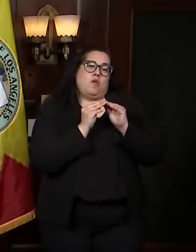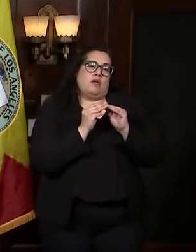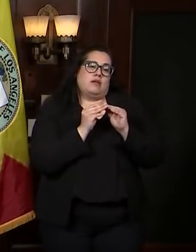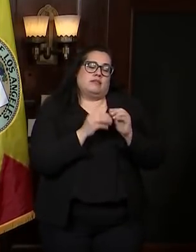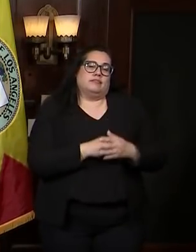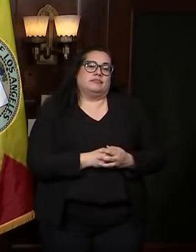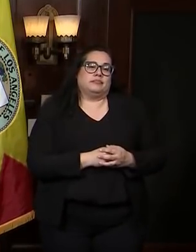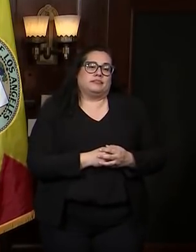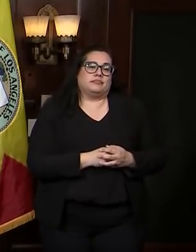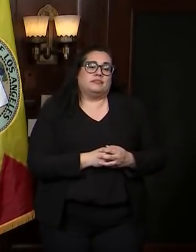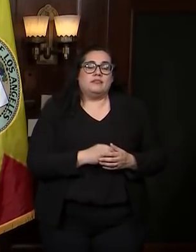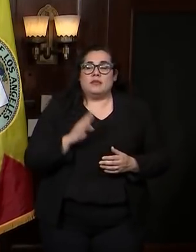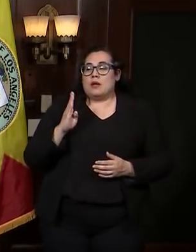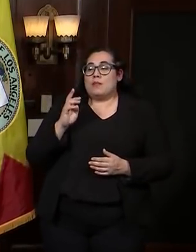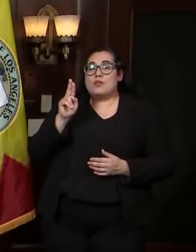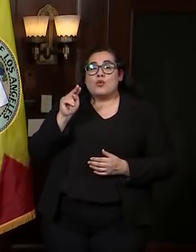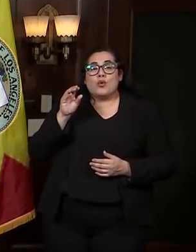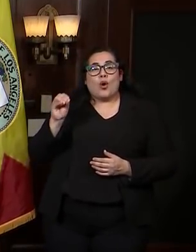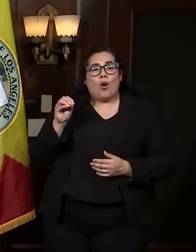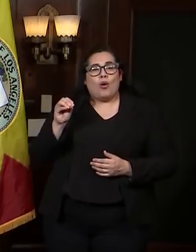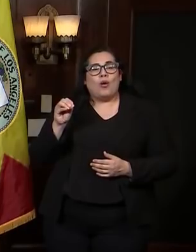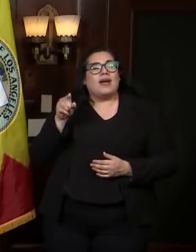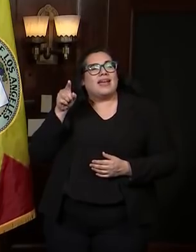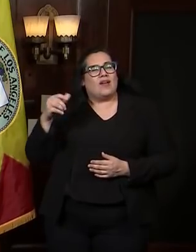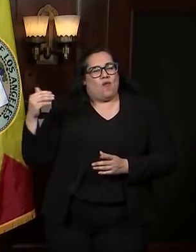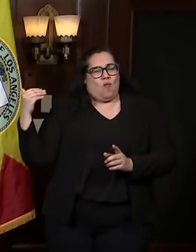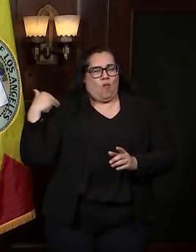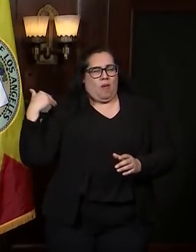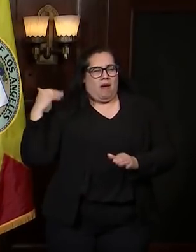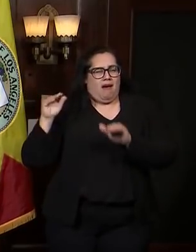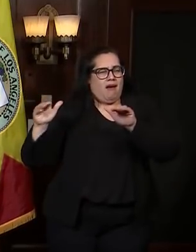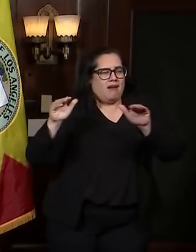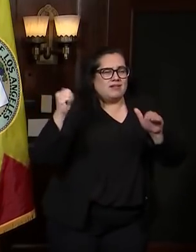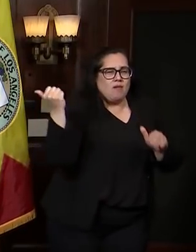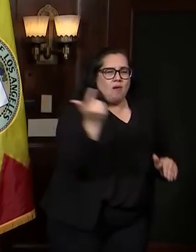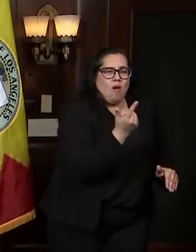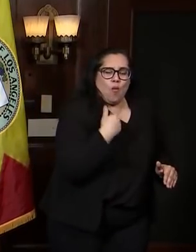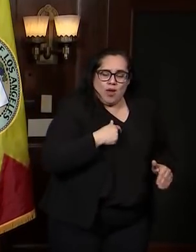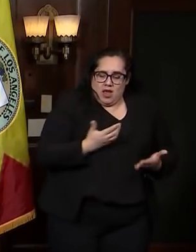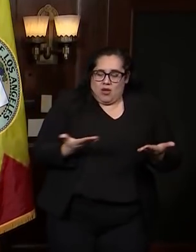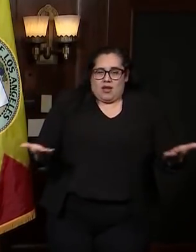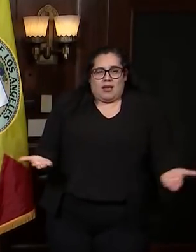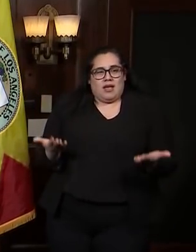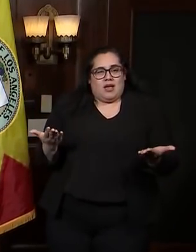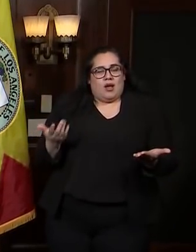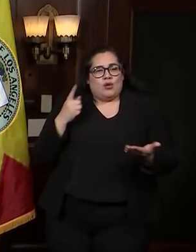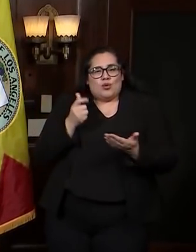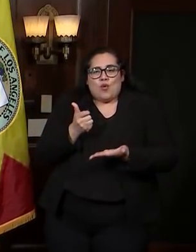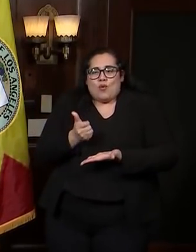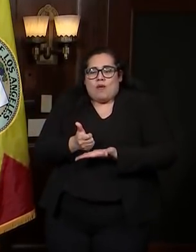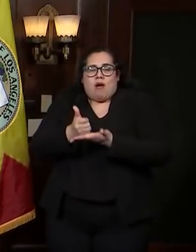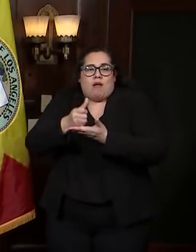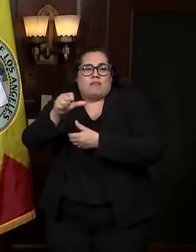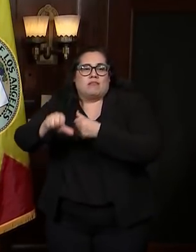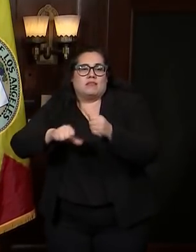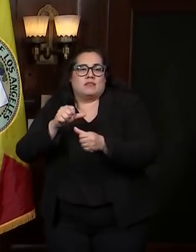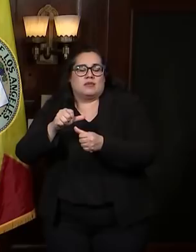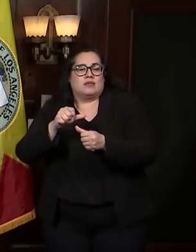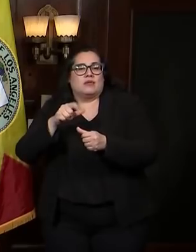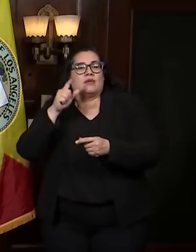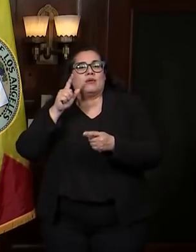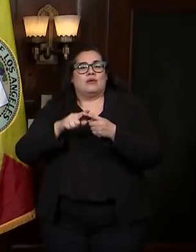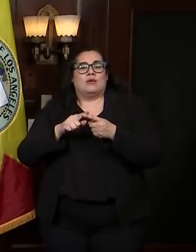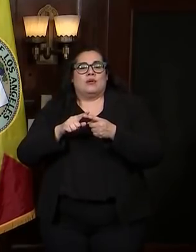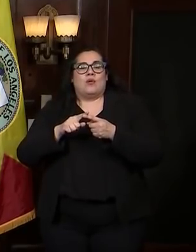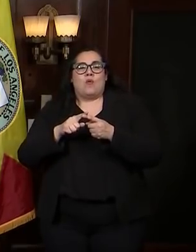más. Bruno nos recuerda que estamos aquí para cuidarnos el